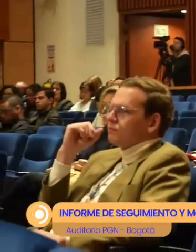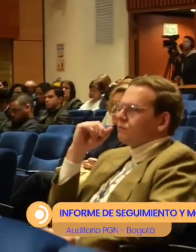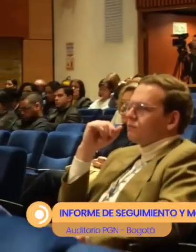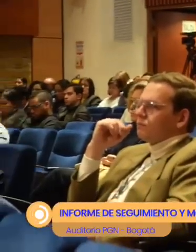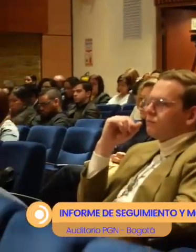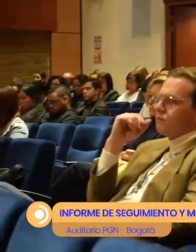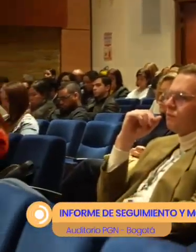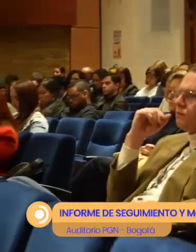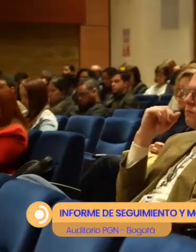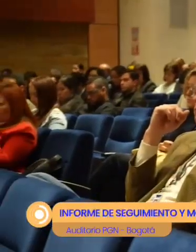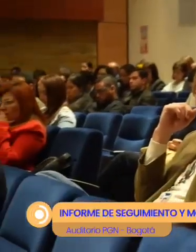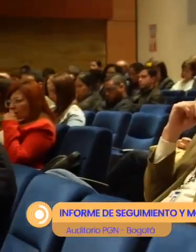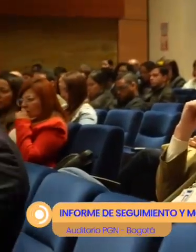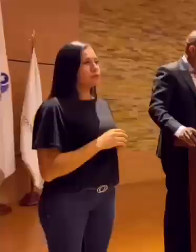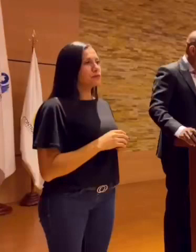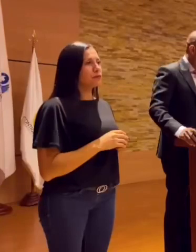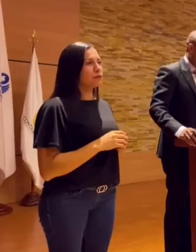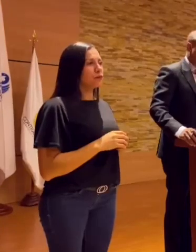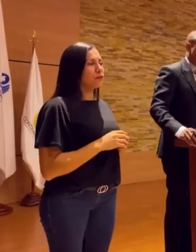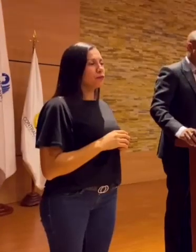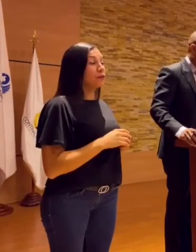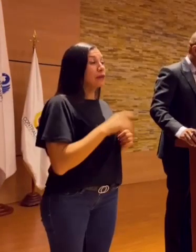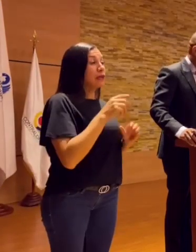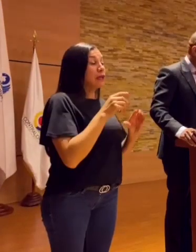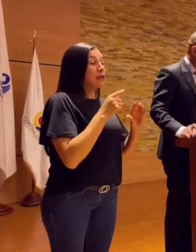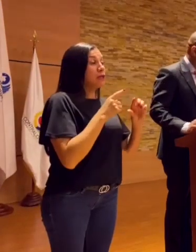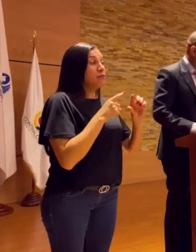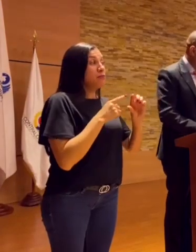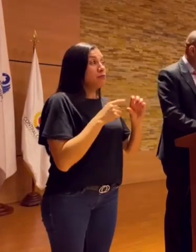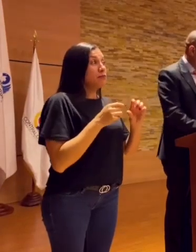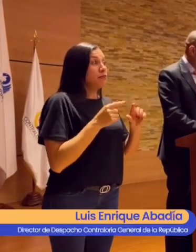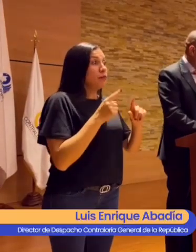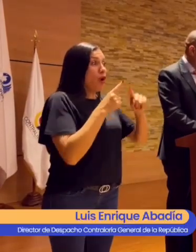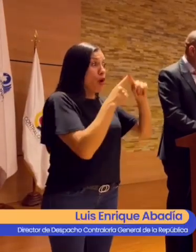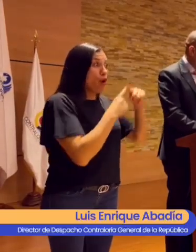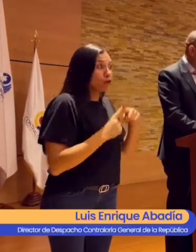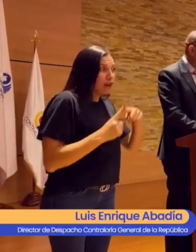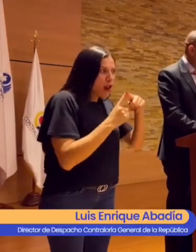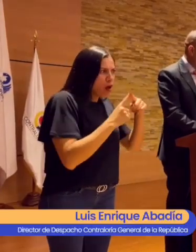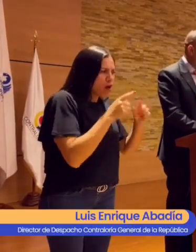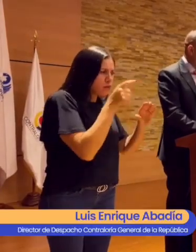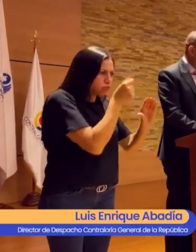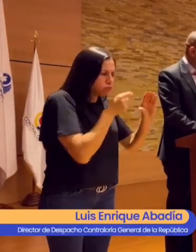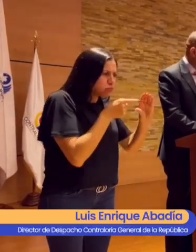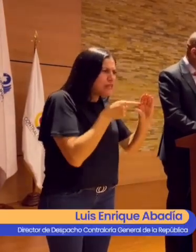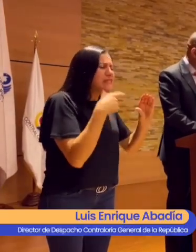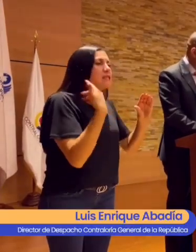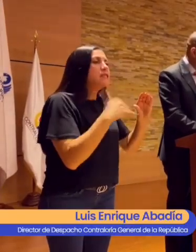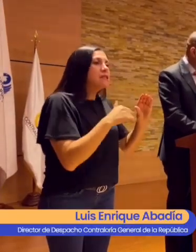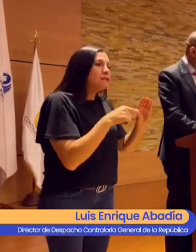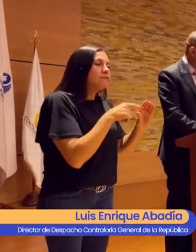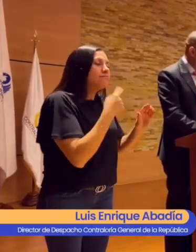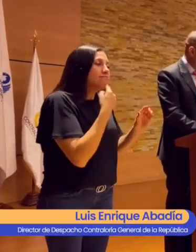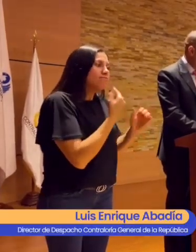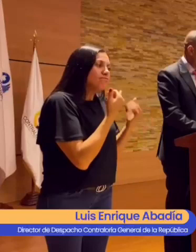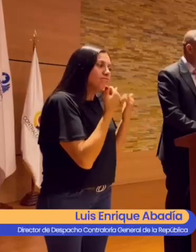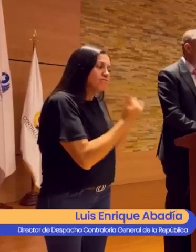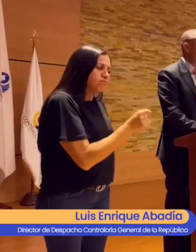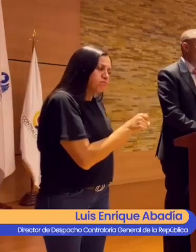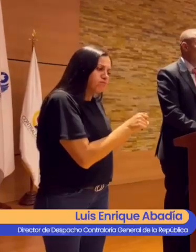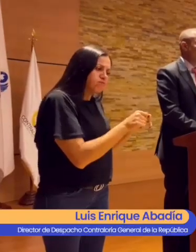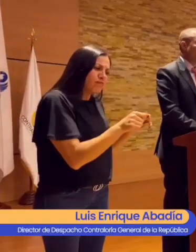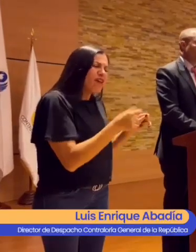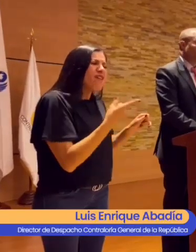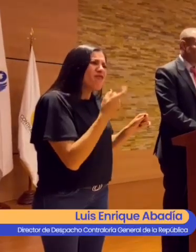comisión presentó al Congreso de la República. La Contraloría General de la República ha podido establecer que existen grandes brechas de asignación de